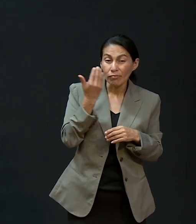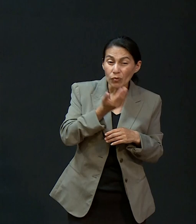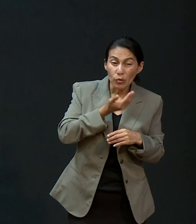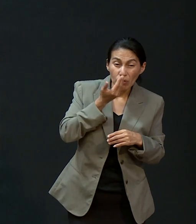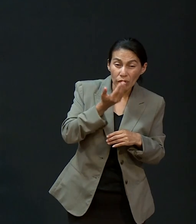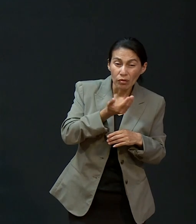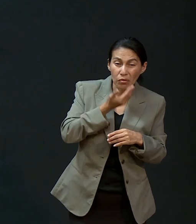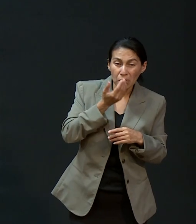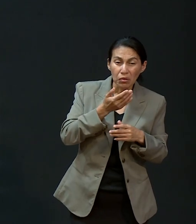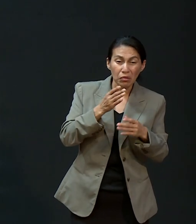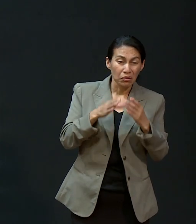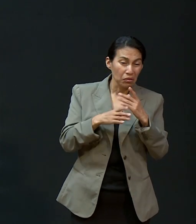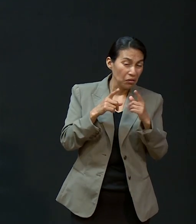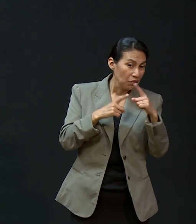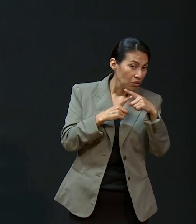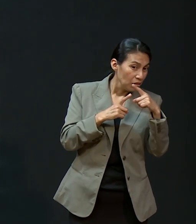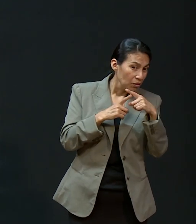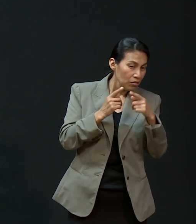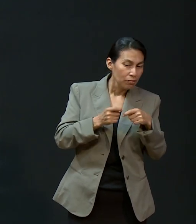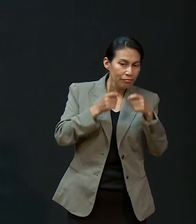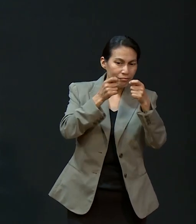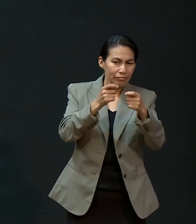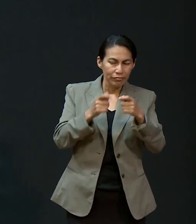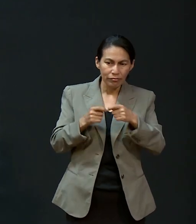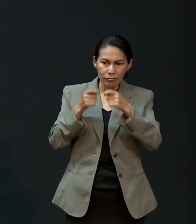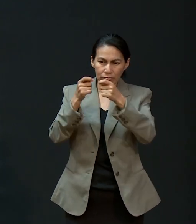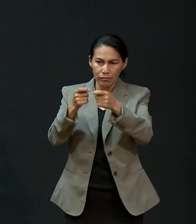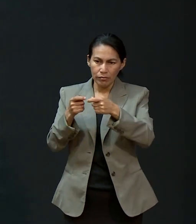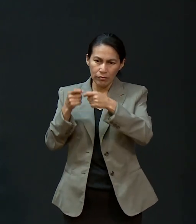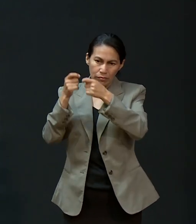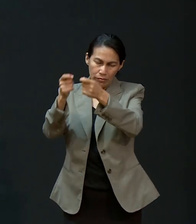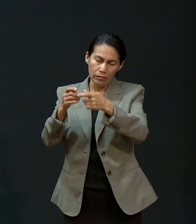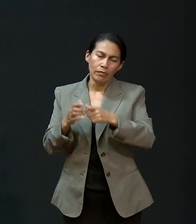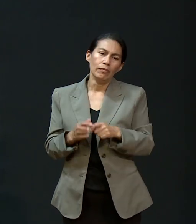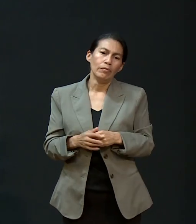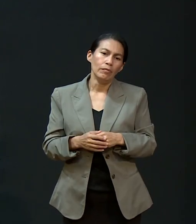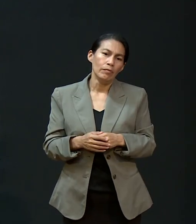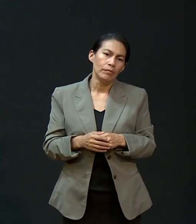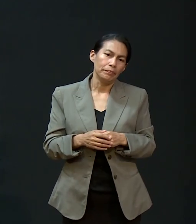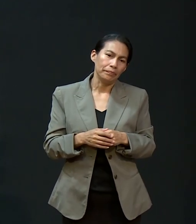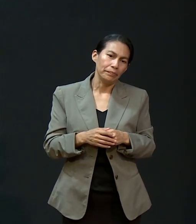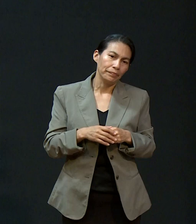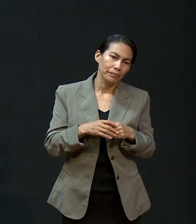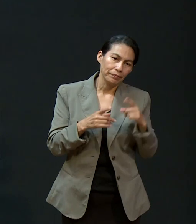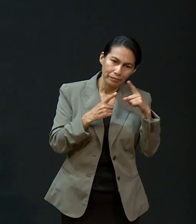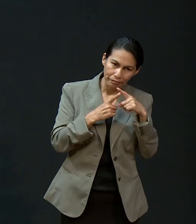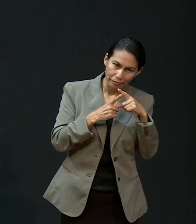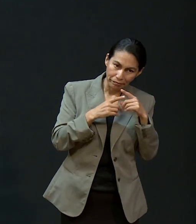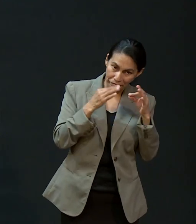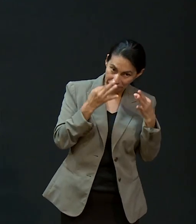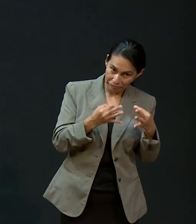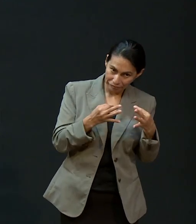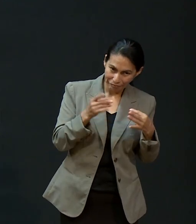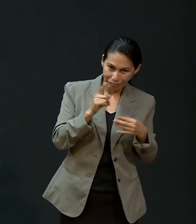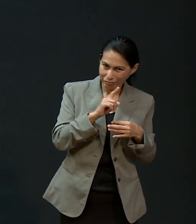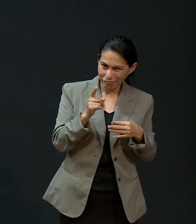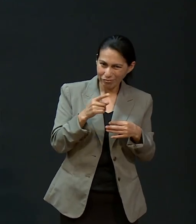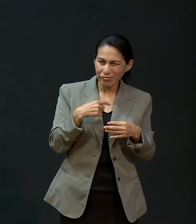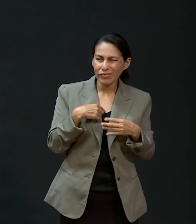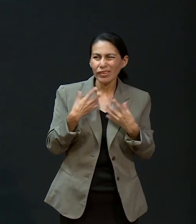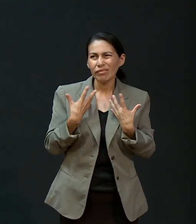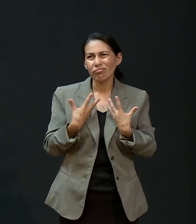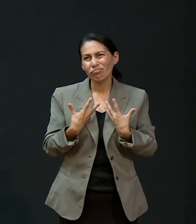necesitaba tener para tener las entregas. Entonces los primeros trabajos que tenía no eran muy bonitos.